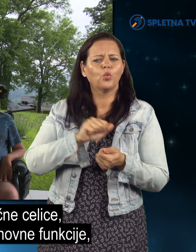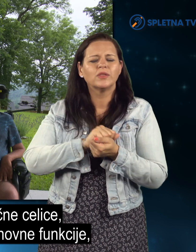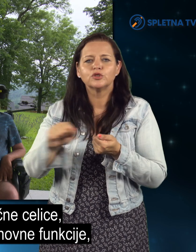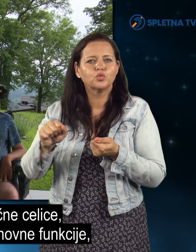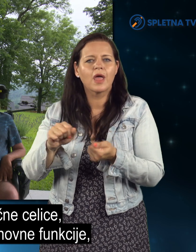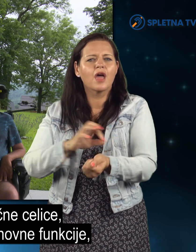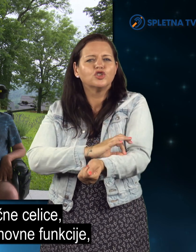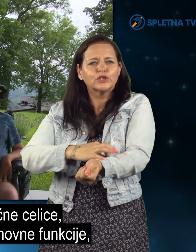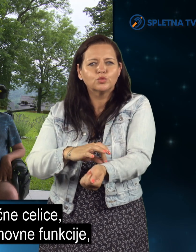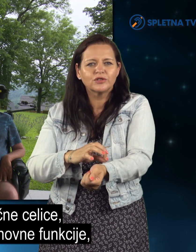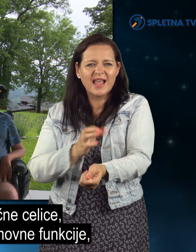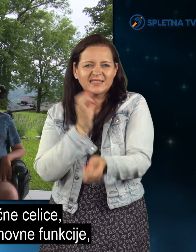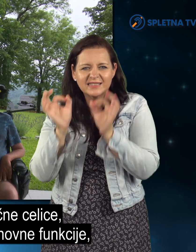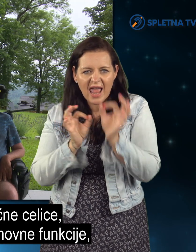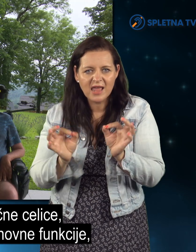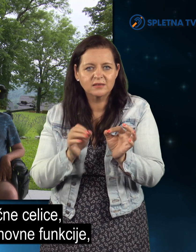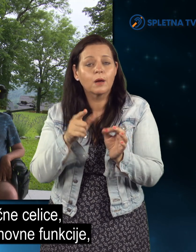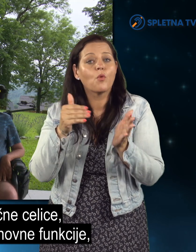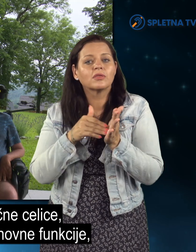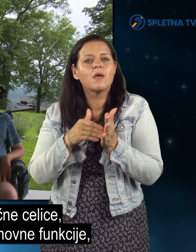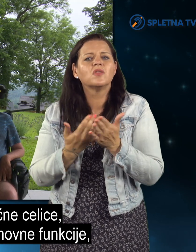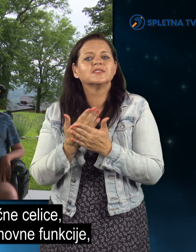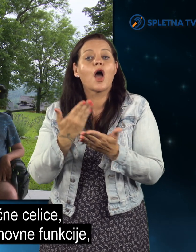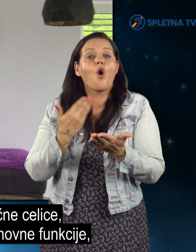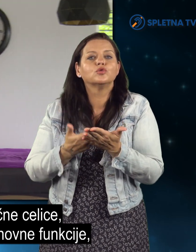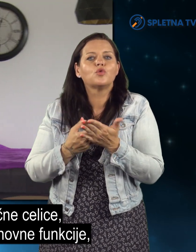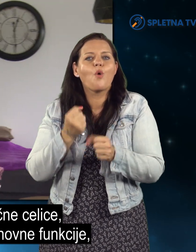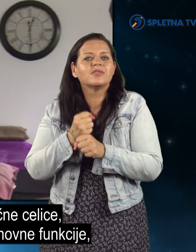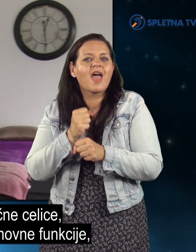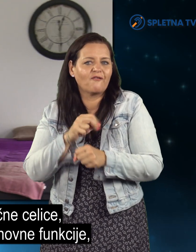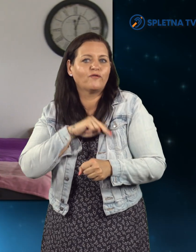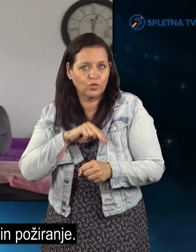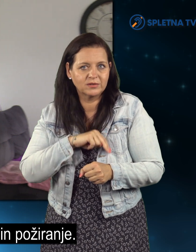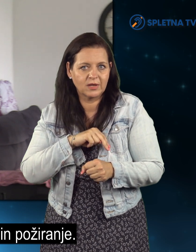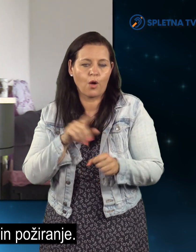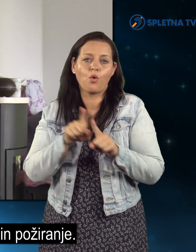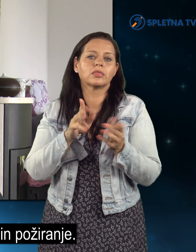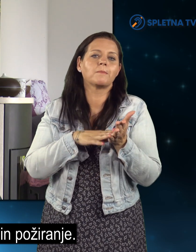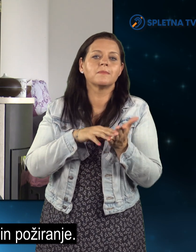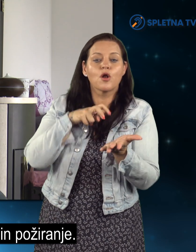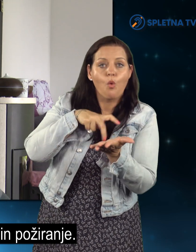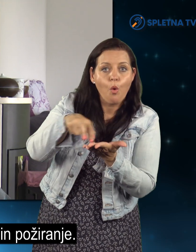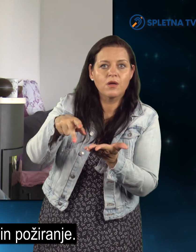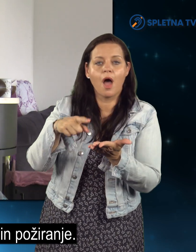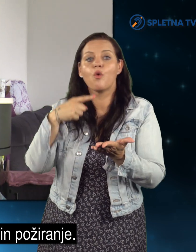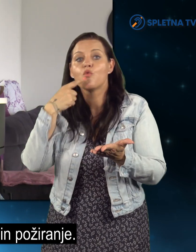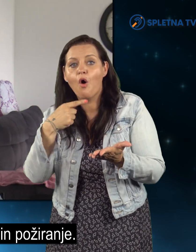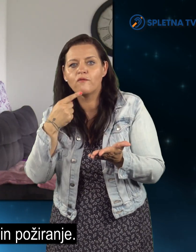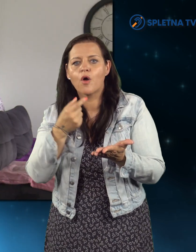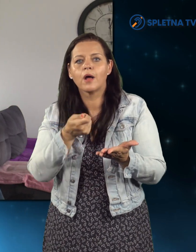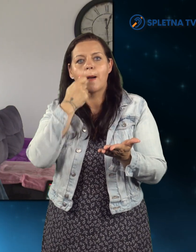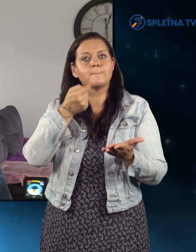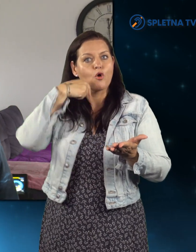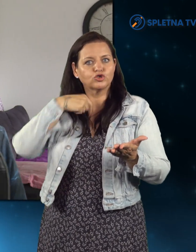ALS uničuje živčne celice, ki so potrebne za osnovne funkcije, kot so hoja, govor in požiranje.